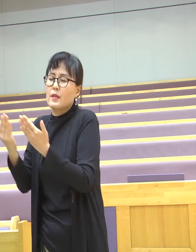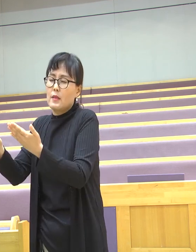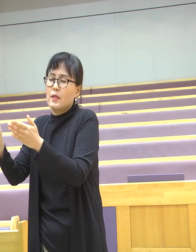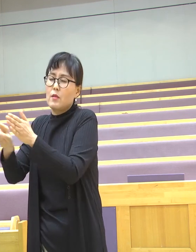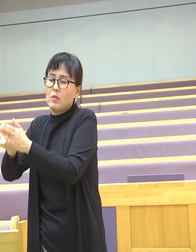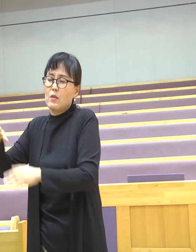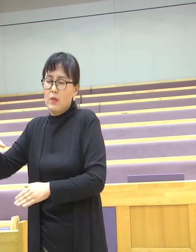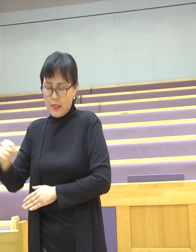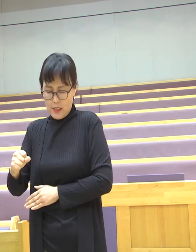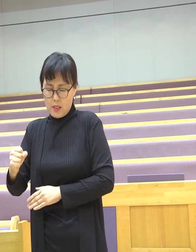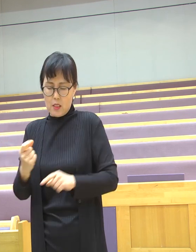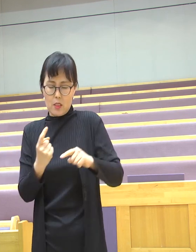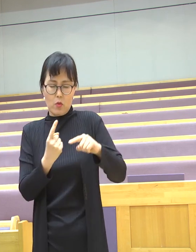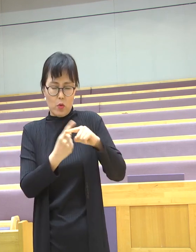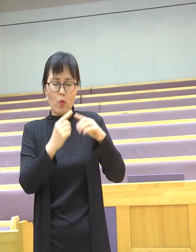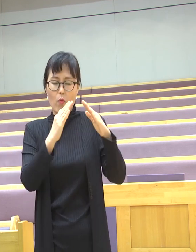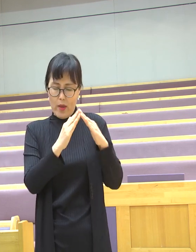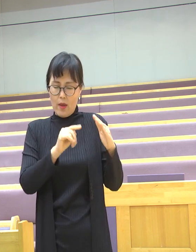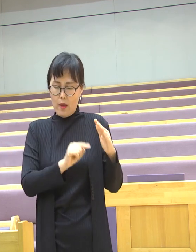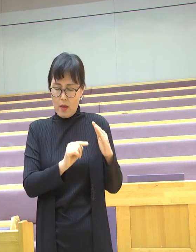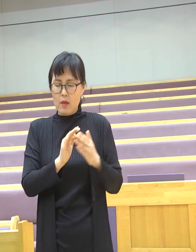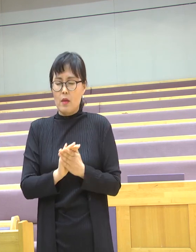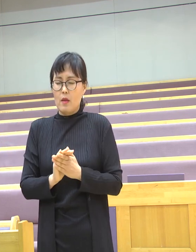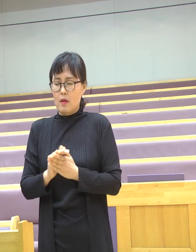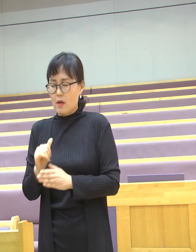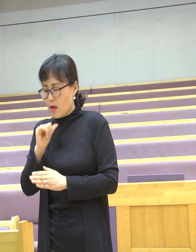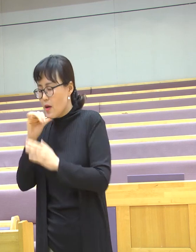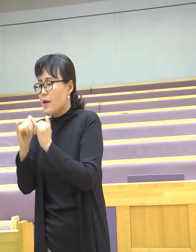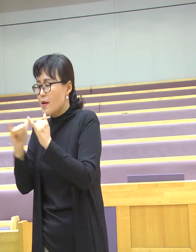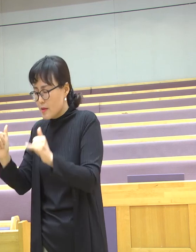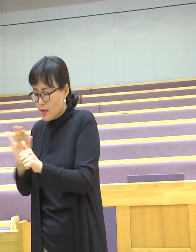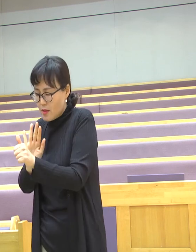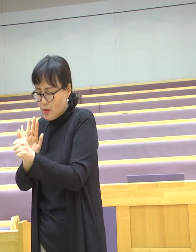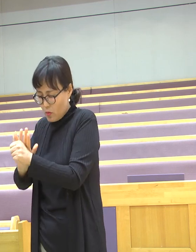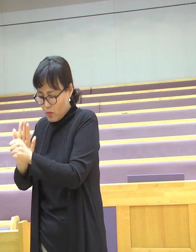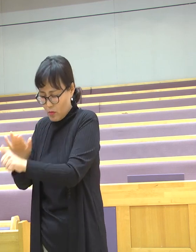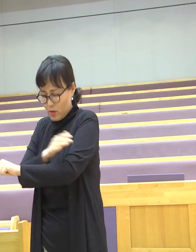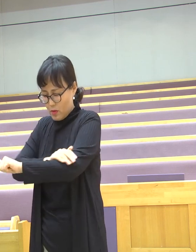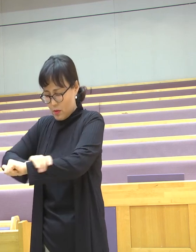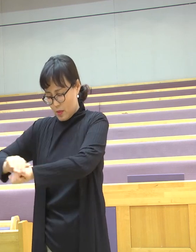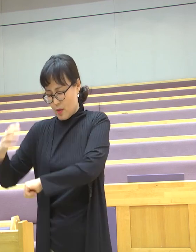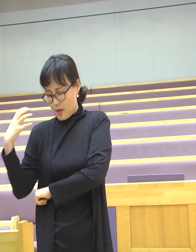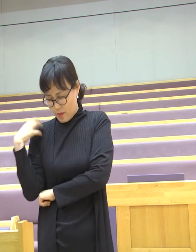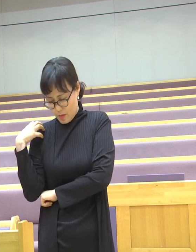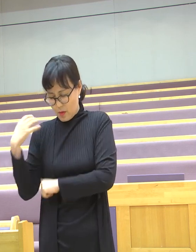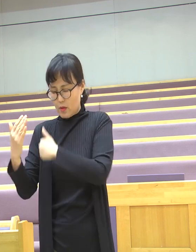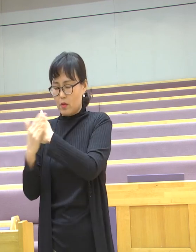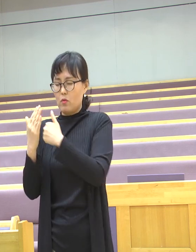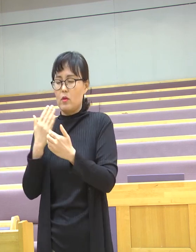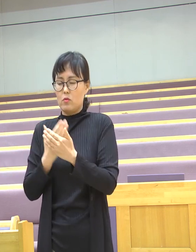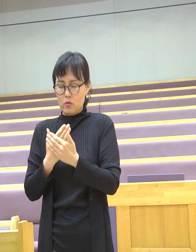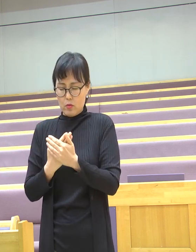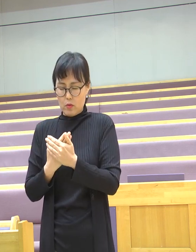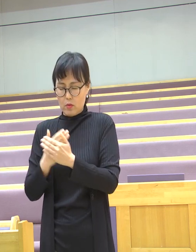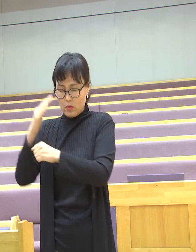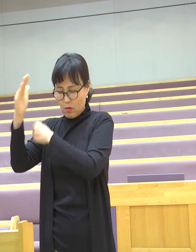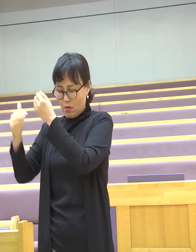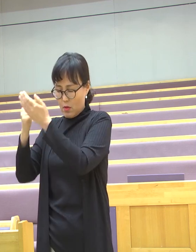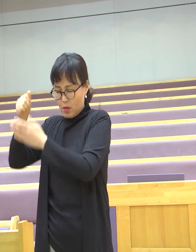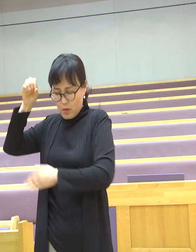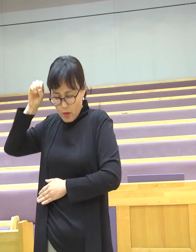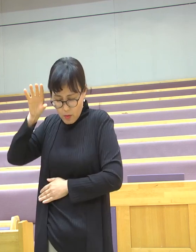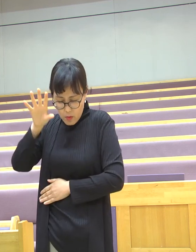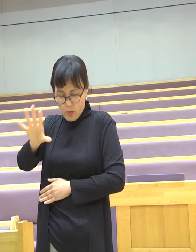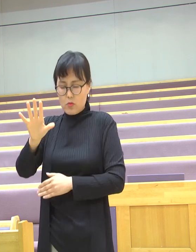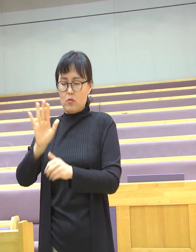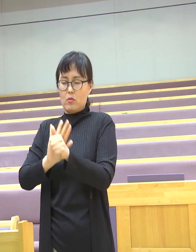교회가 사회적 약자들을 돕는 역할을 잘 감당하게 하시고 다시금 세상에 하나님의 빛을 발하는 교회가 되게